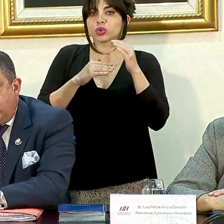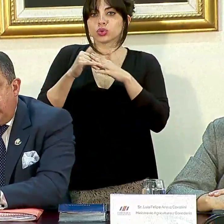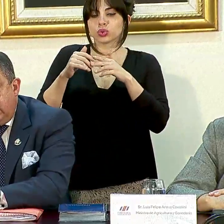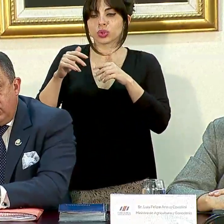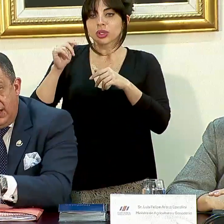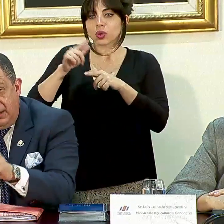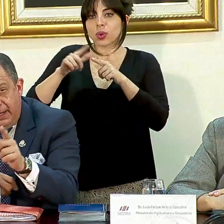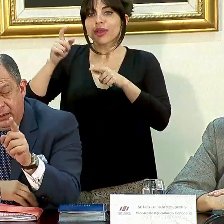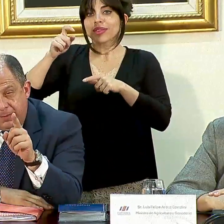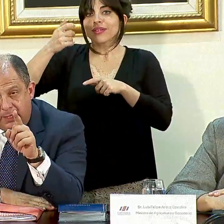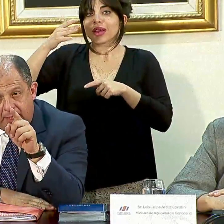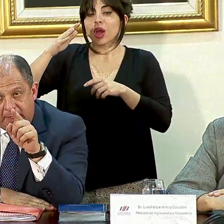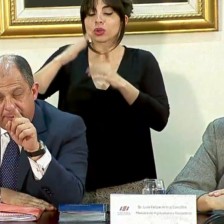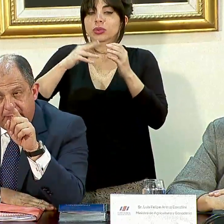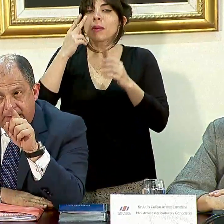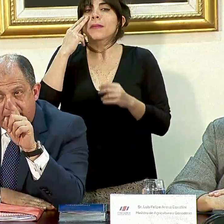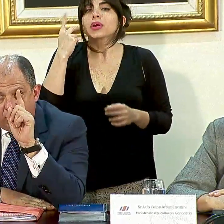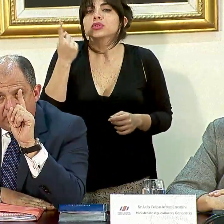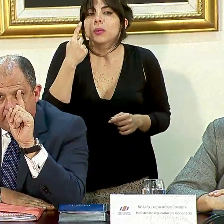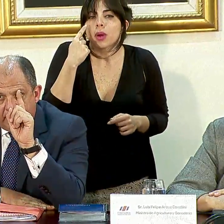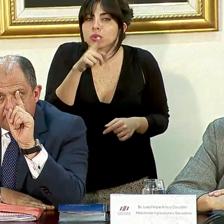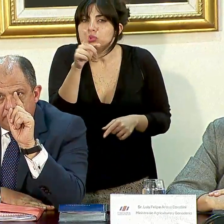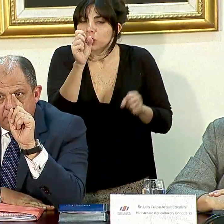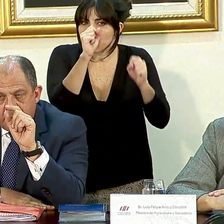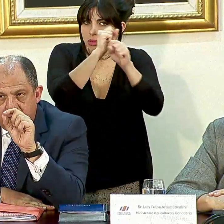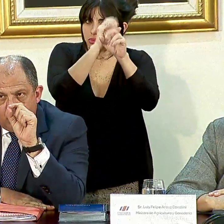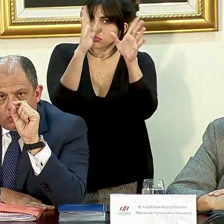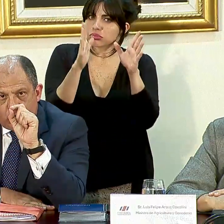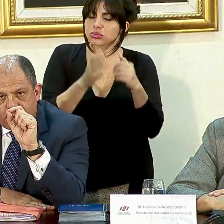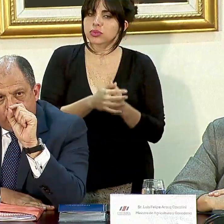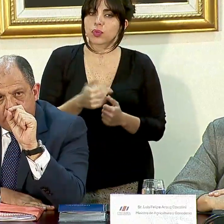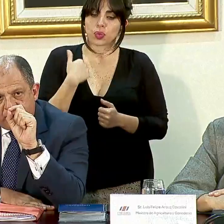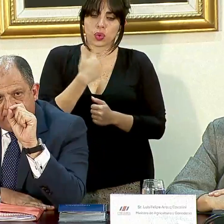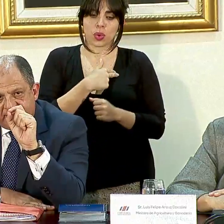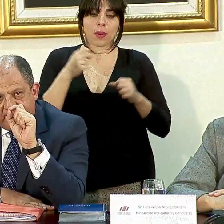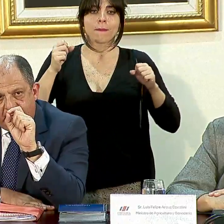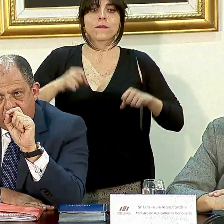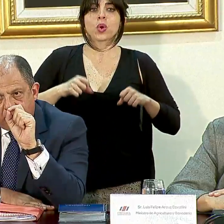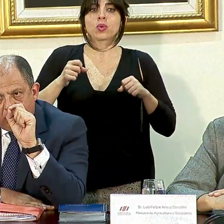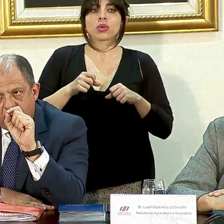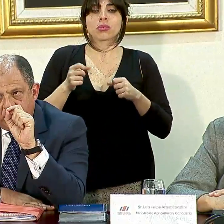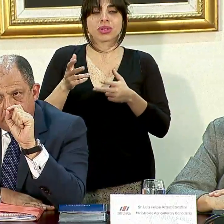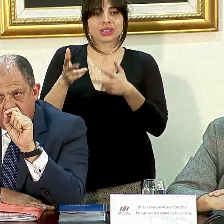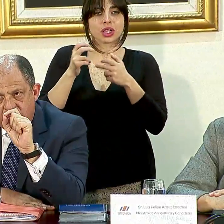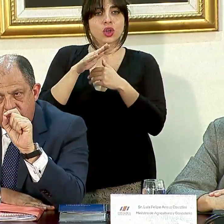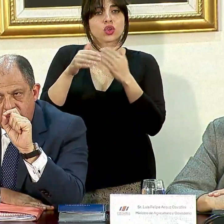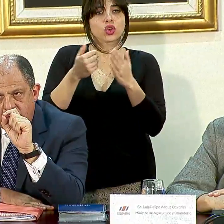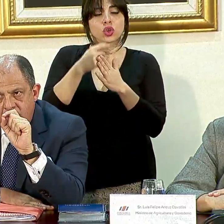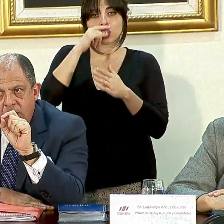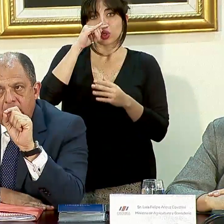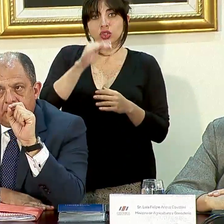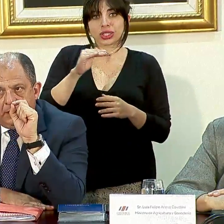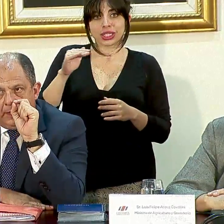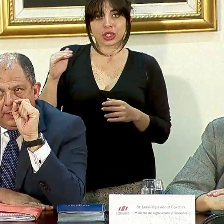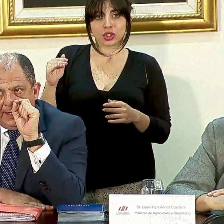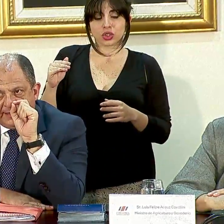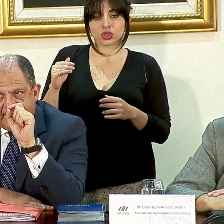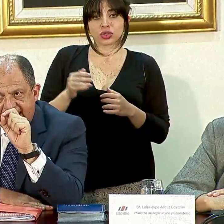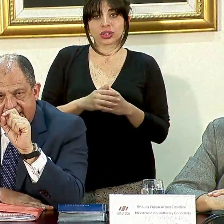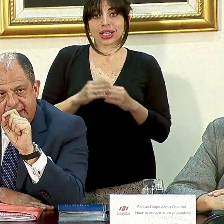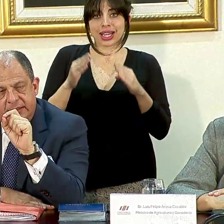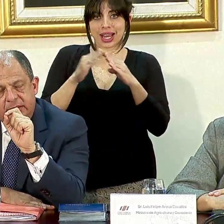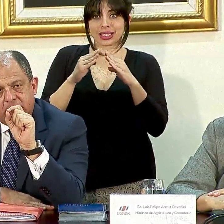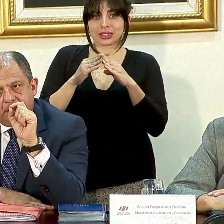estábamos construyendo. Vean, nada más para que tengan una idea, nosotros pudimos haber sacado a todos los niños de